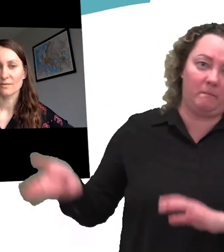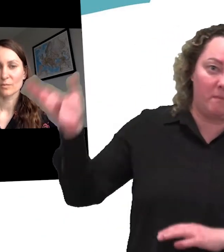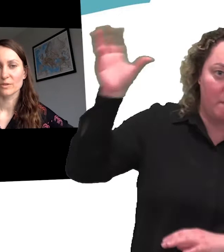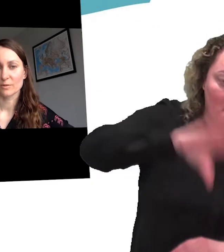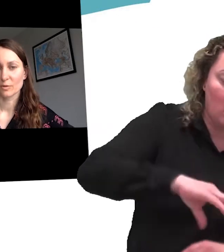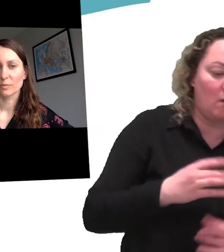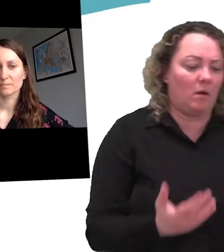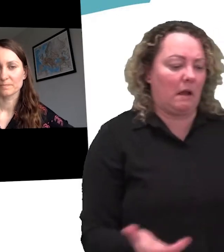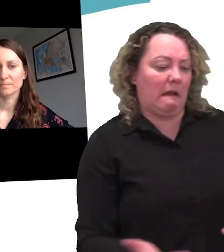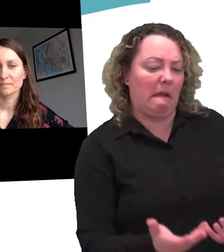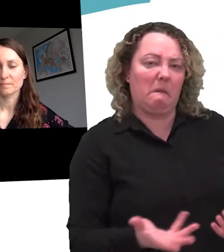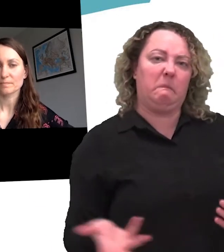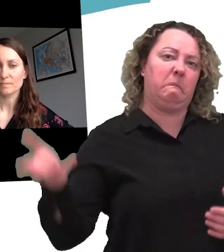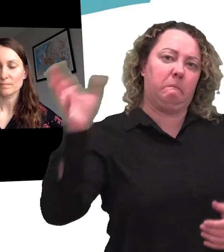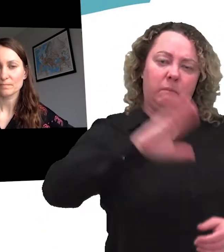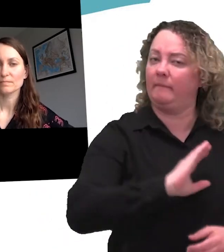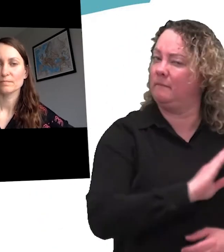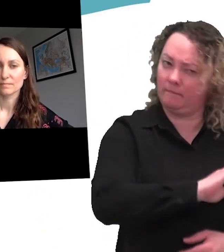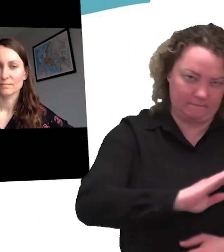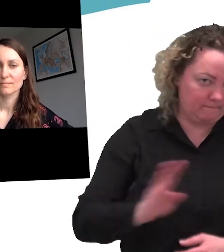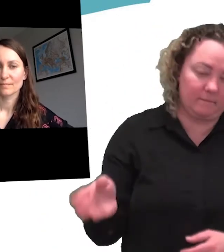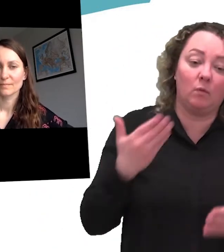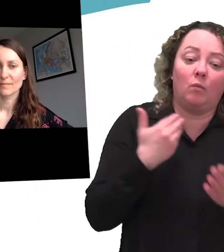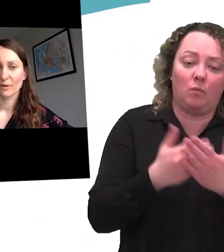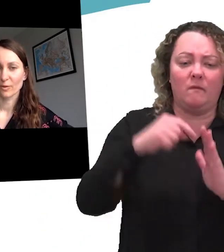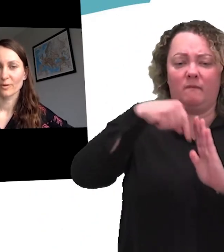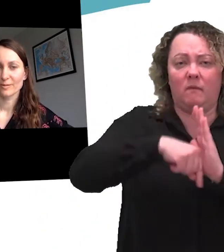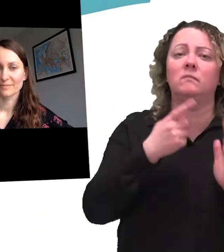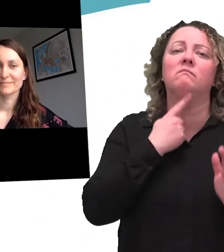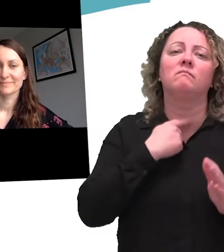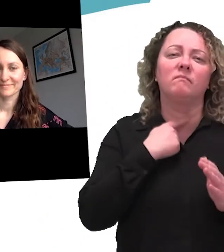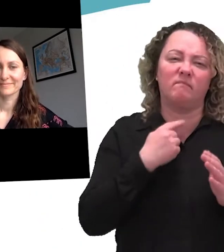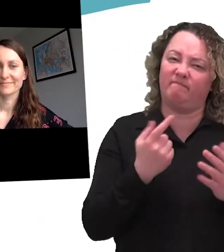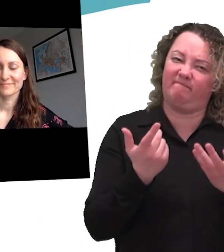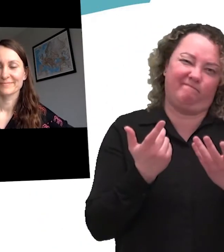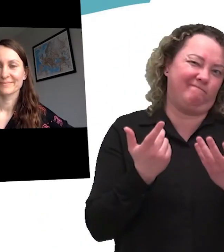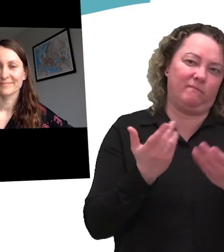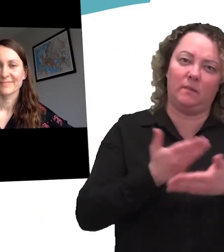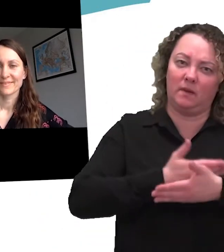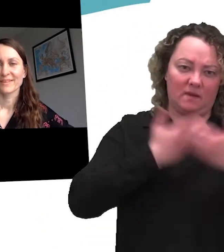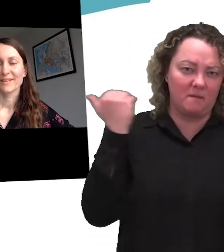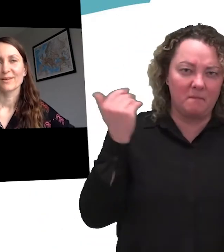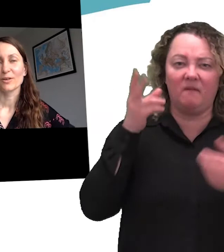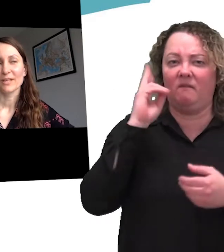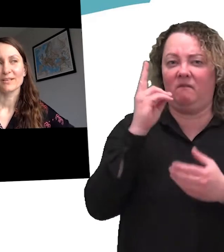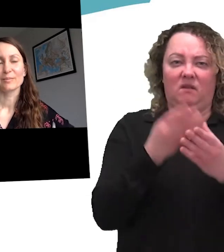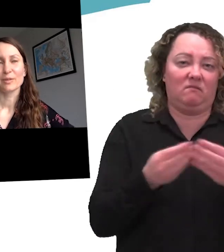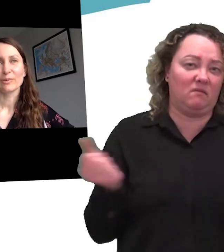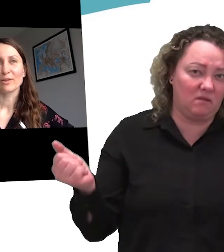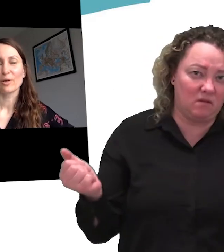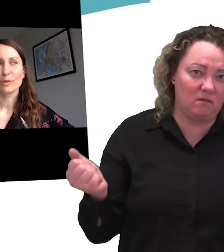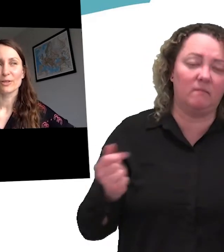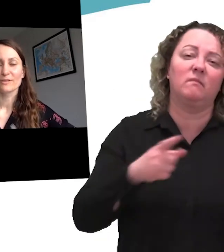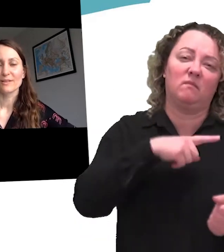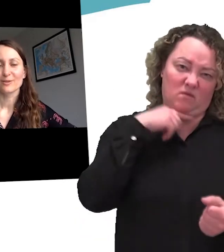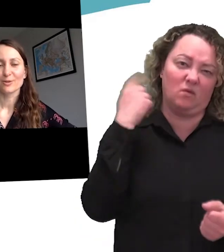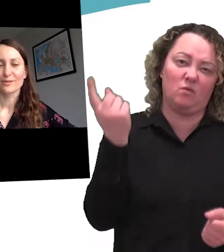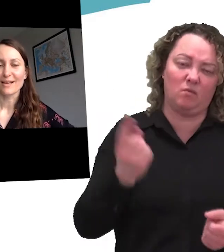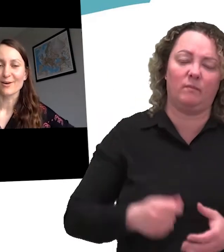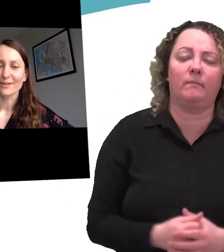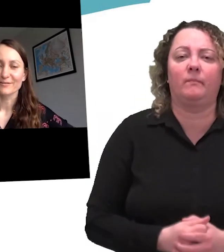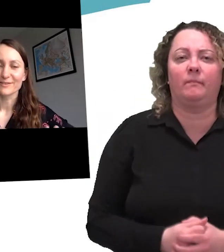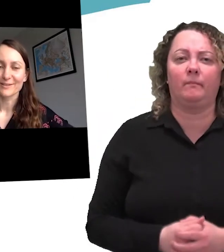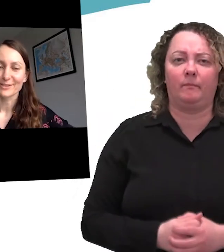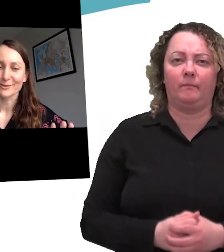praranda visą savo maistingumą. Ne visą, bet daug. Ok, ir dabar prieėjom prie tos dalies,